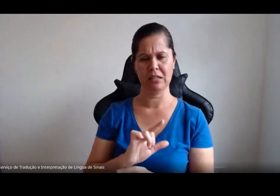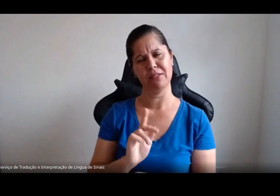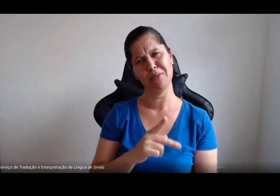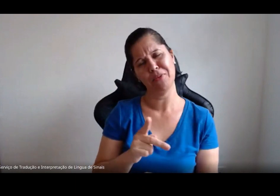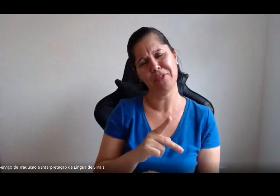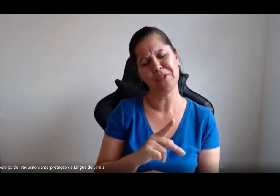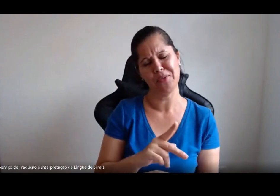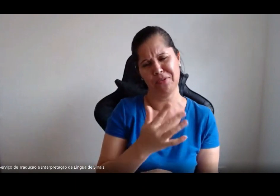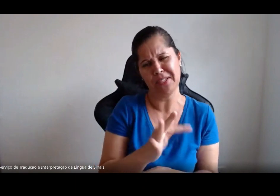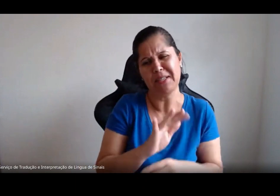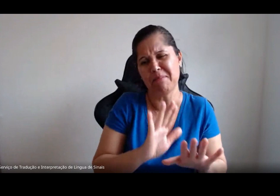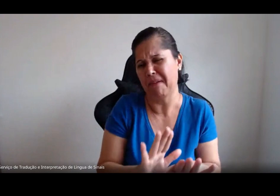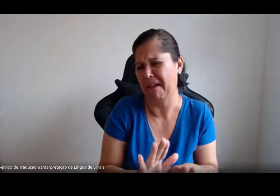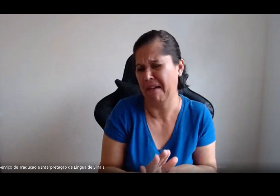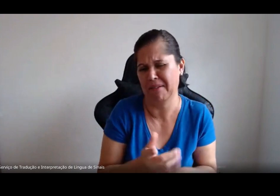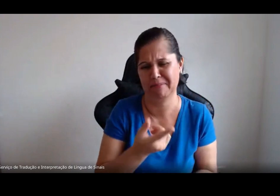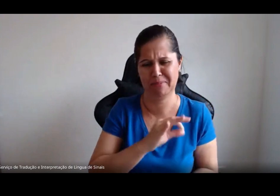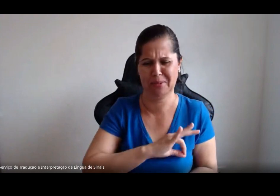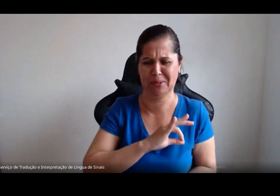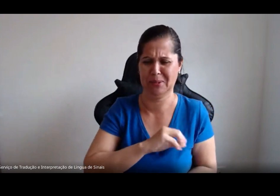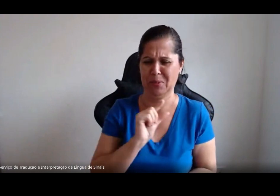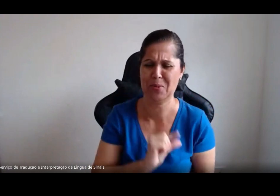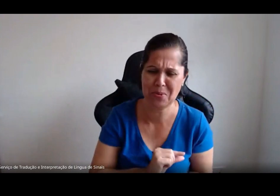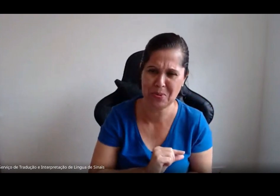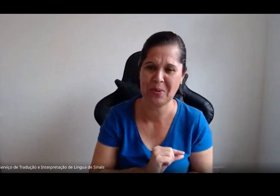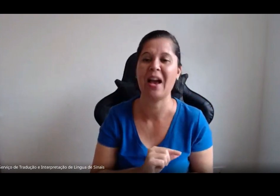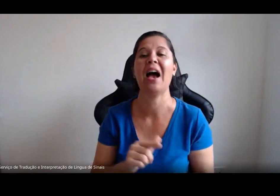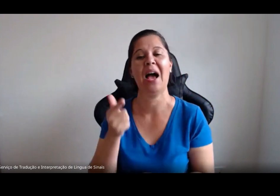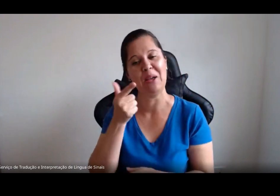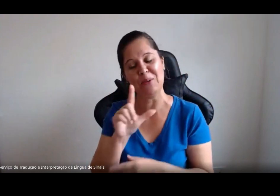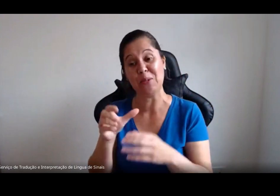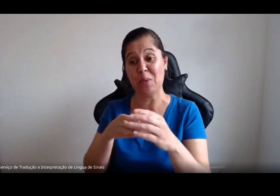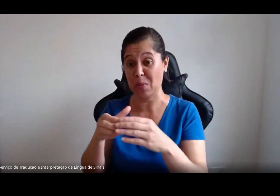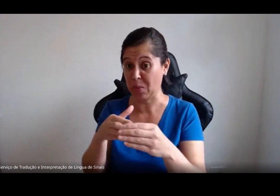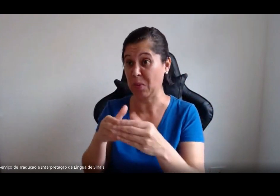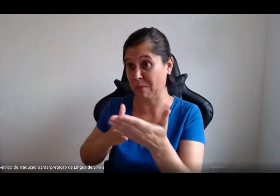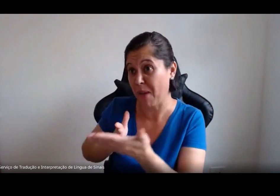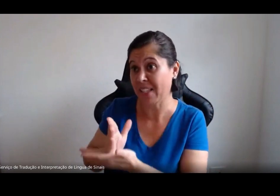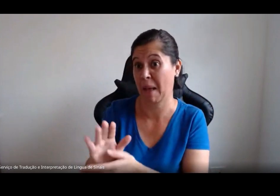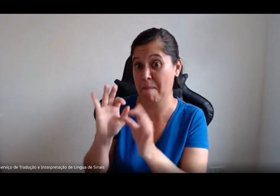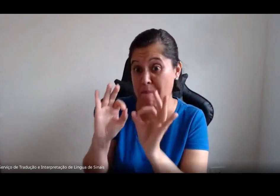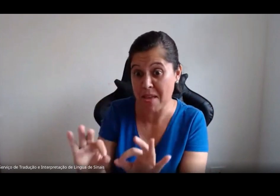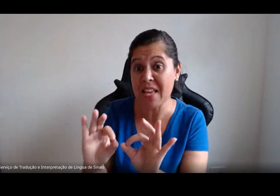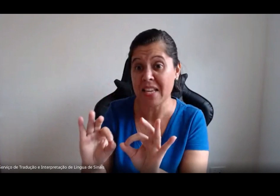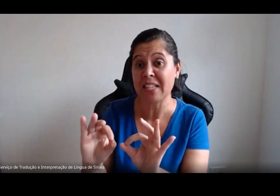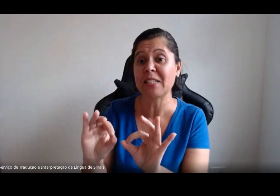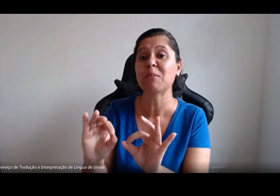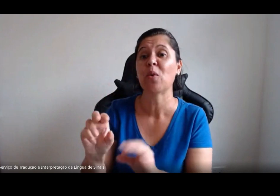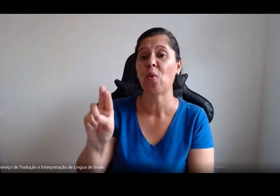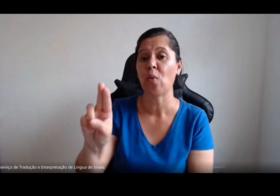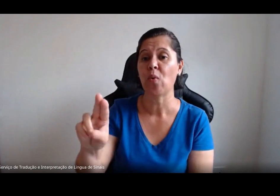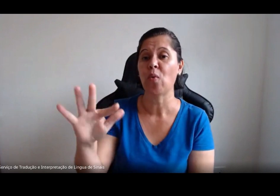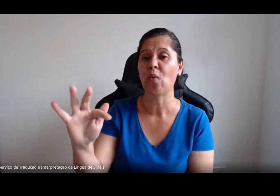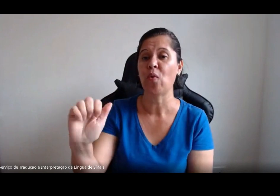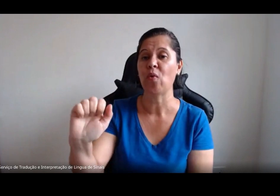professora na Aliança Francesa, mas ganhava muito pouco. Aí consegui passar no concurso da UFOP, da Universidade Federal de Ouro Preto, onde eu